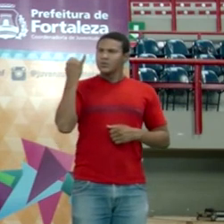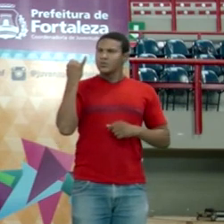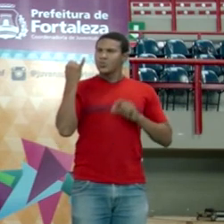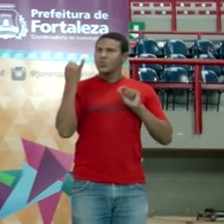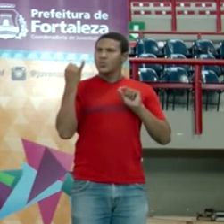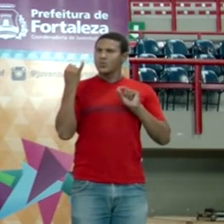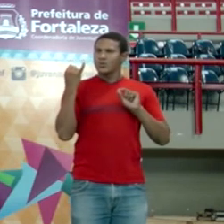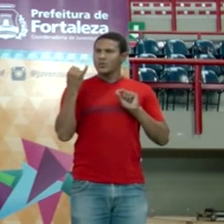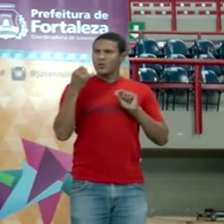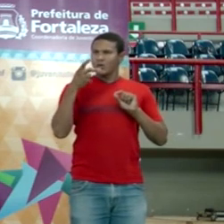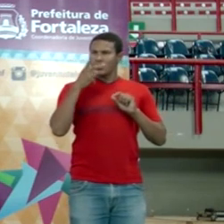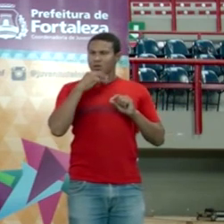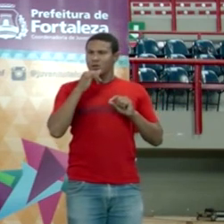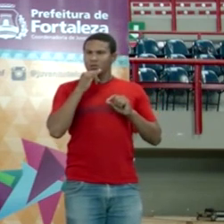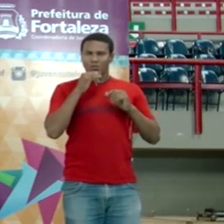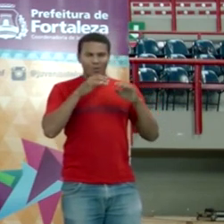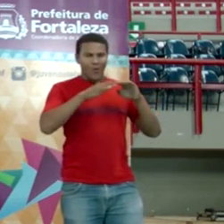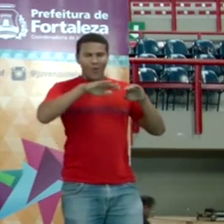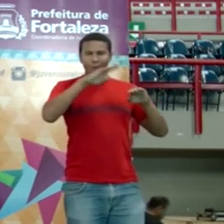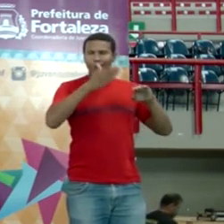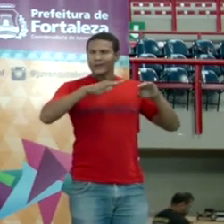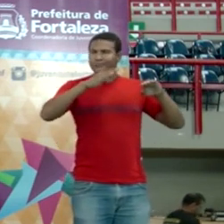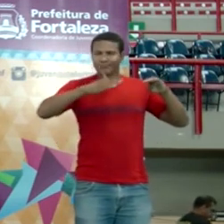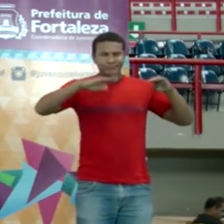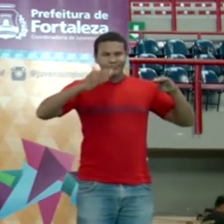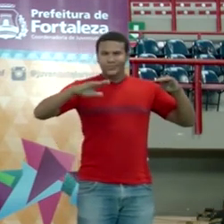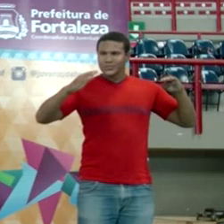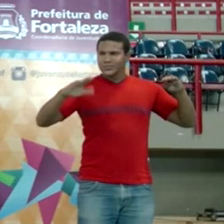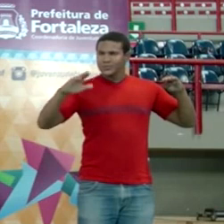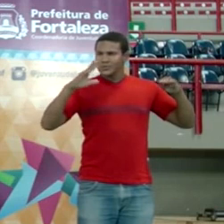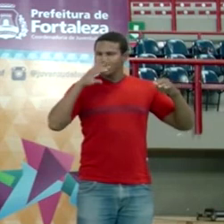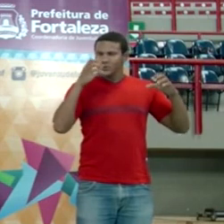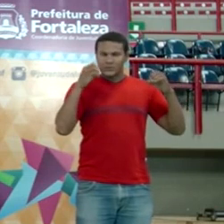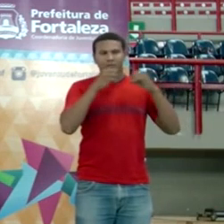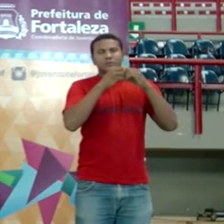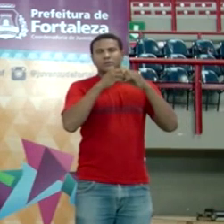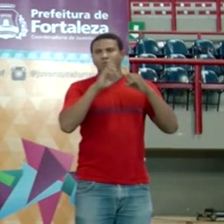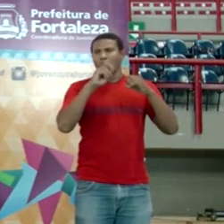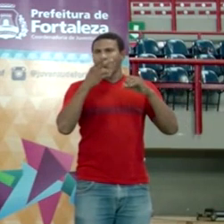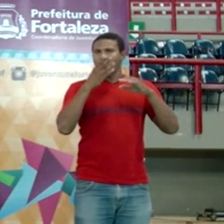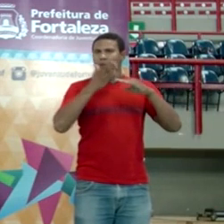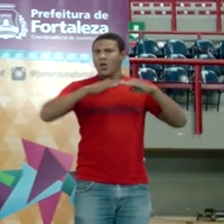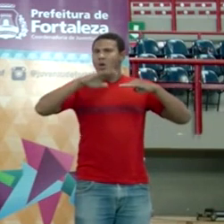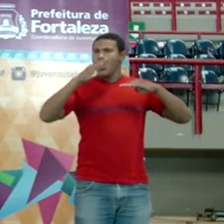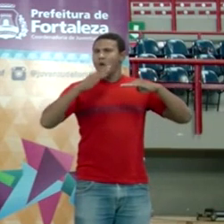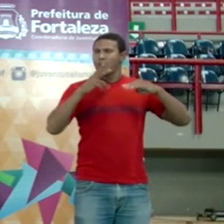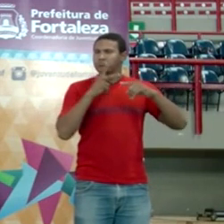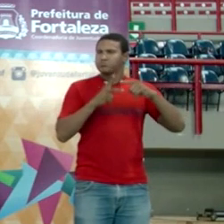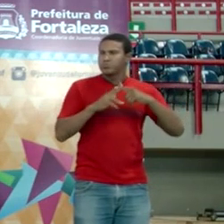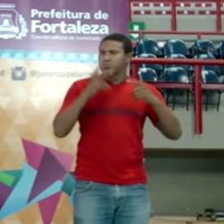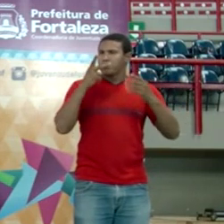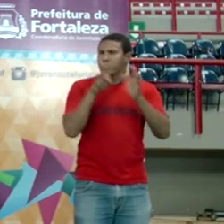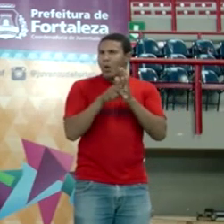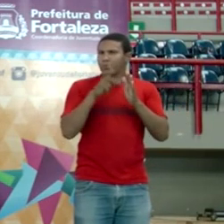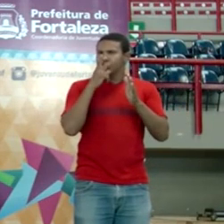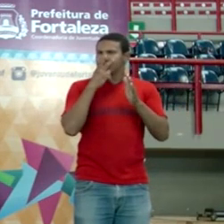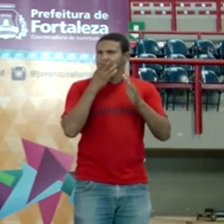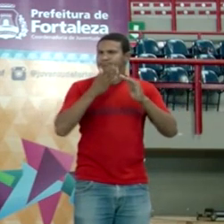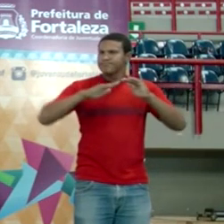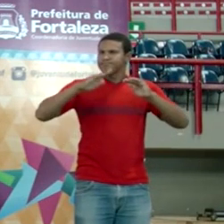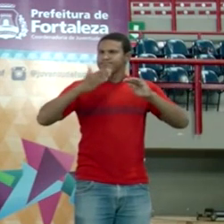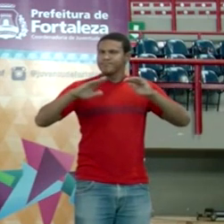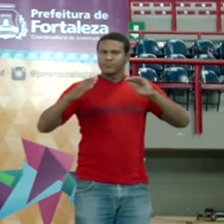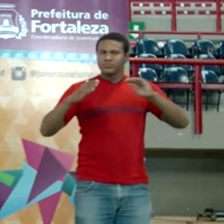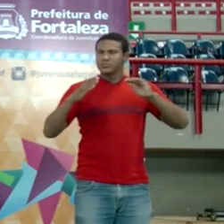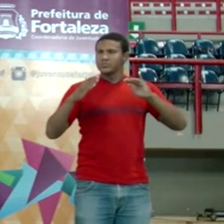sobre ondas de qualquer tipo, ondas eletromagnéticas, ondas mecânicas, e trabalhar isso na